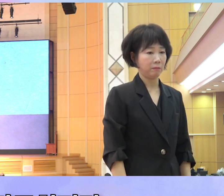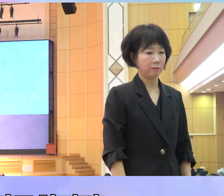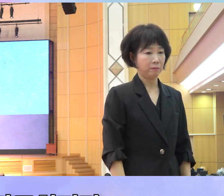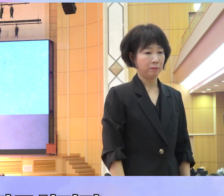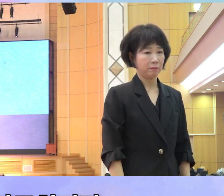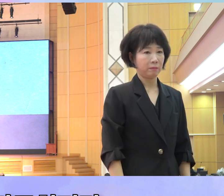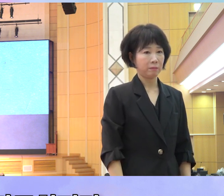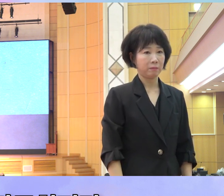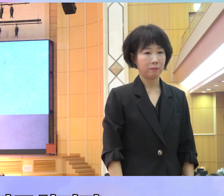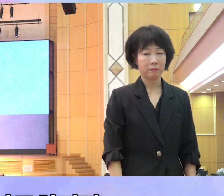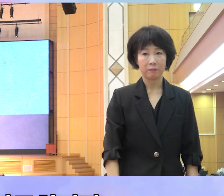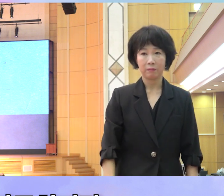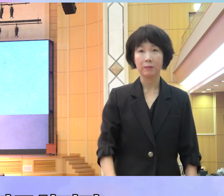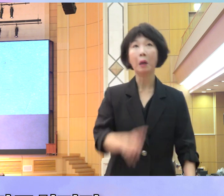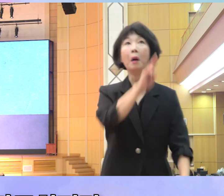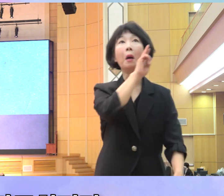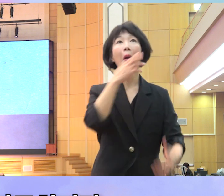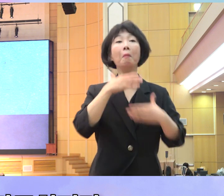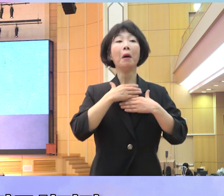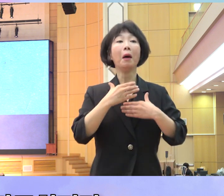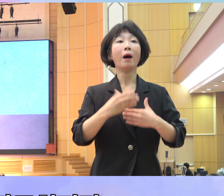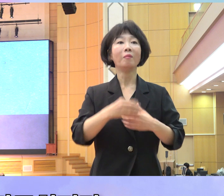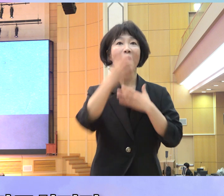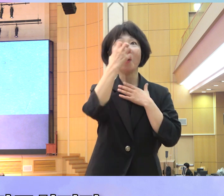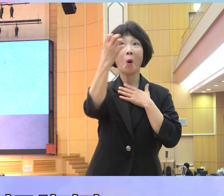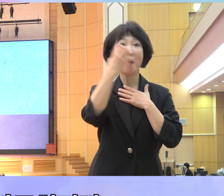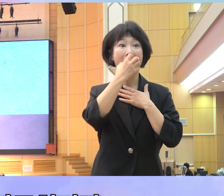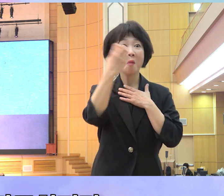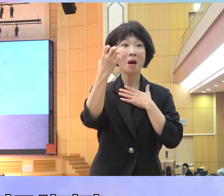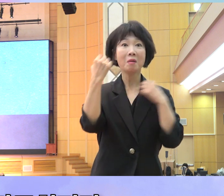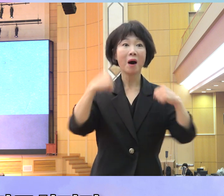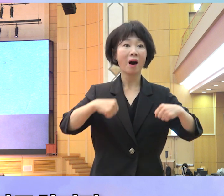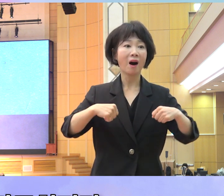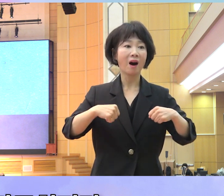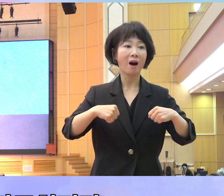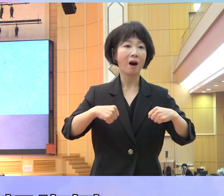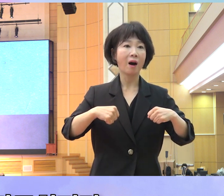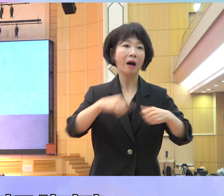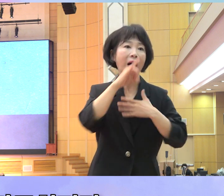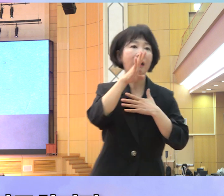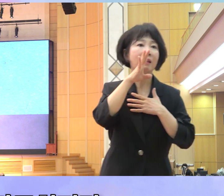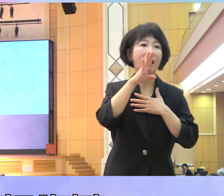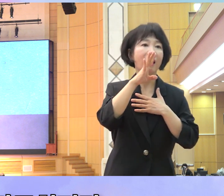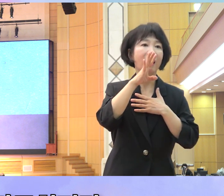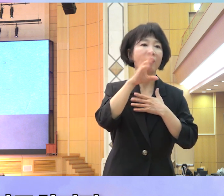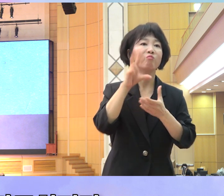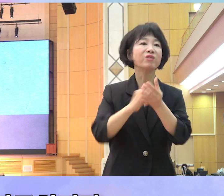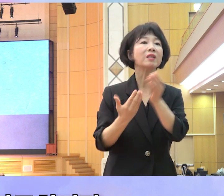바로 안 좋은 게 생기는 거예요. 교만이 생기고. 하나님 앞에 와서 바짝